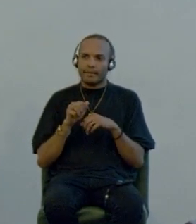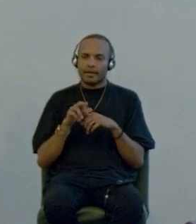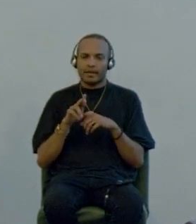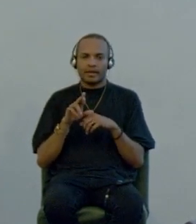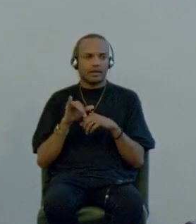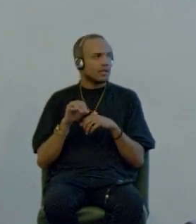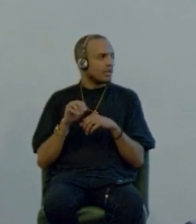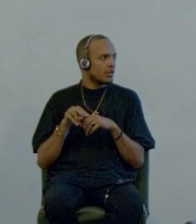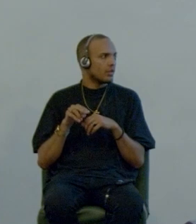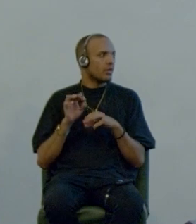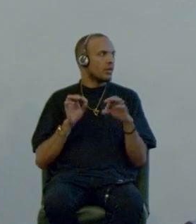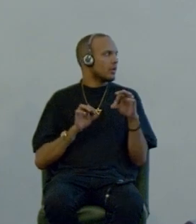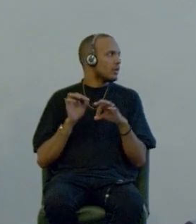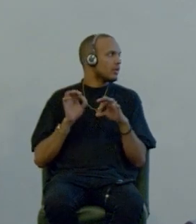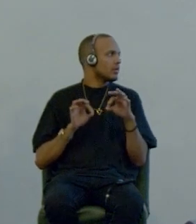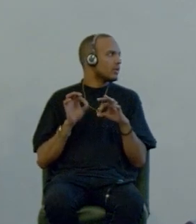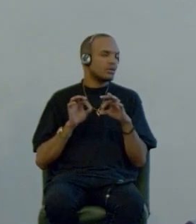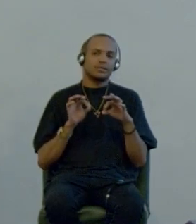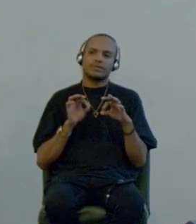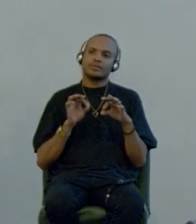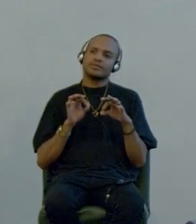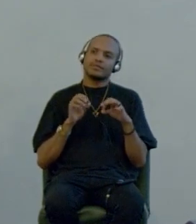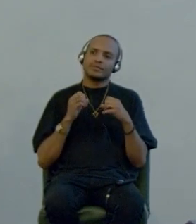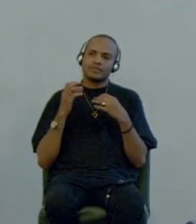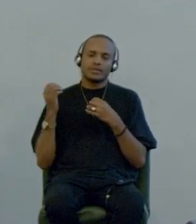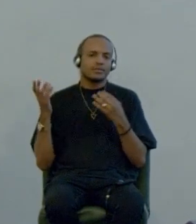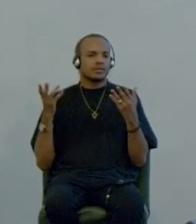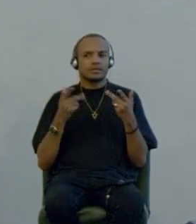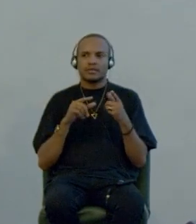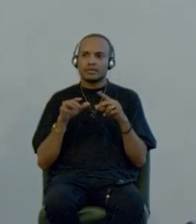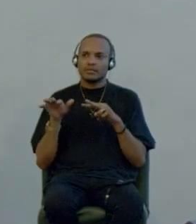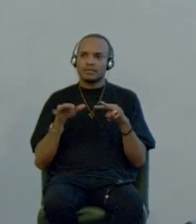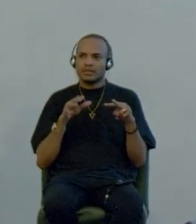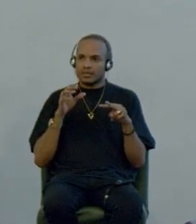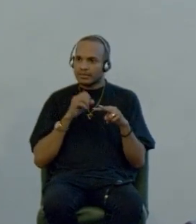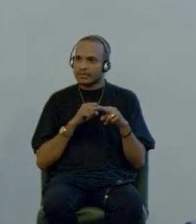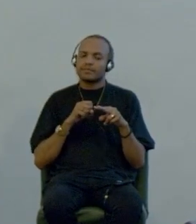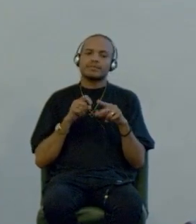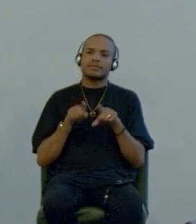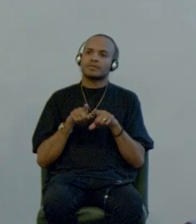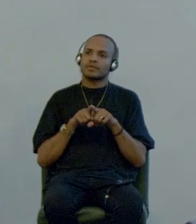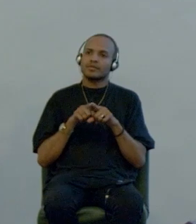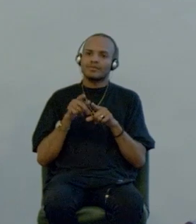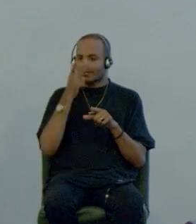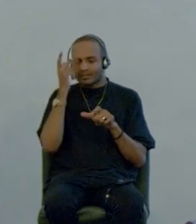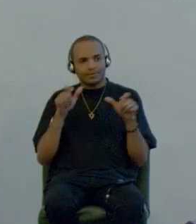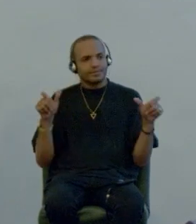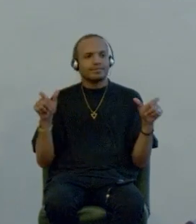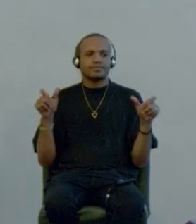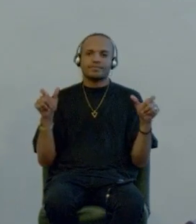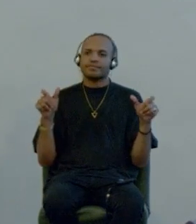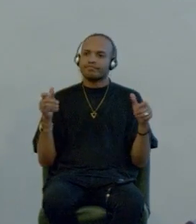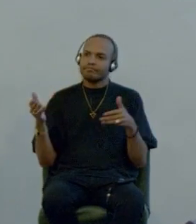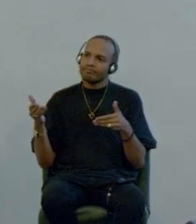en quelques semaines, et puis Ligia et tous les gens qui nous ont accueillis magnifiquement ici depuis